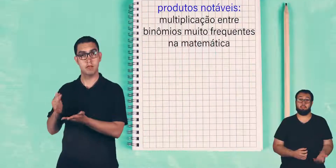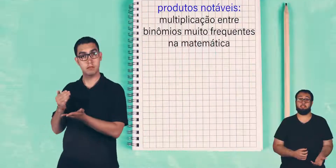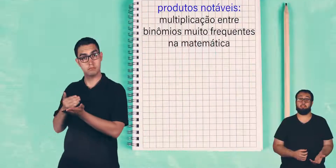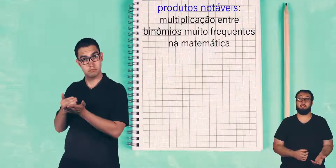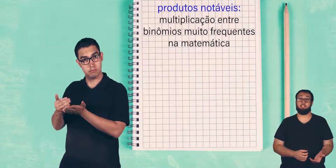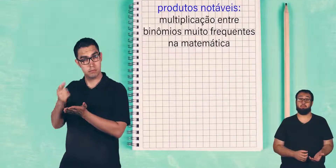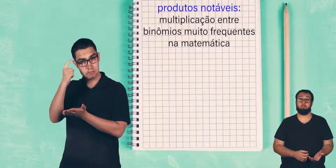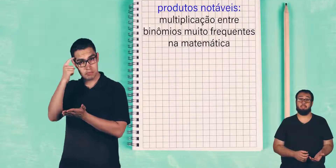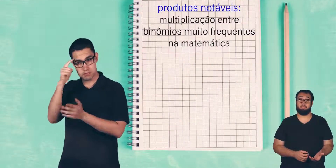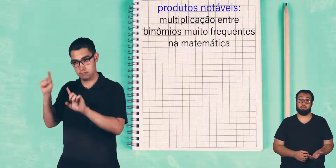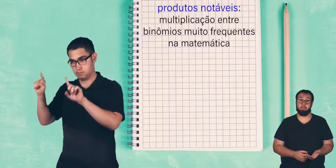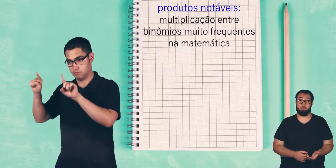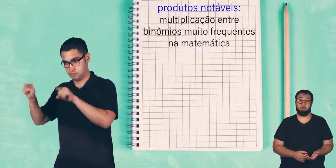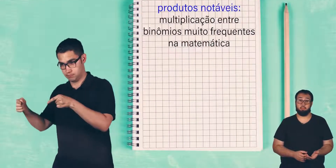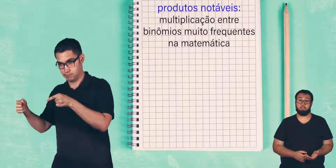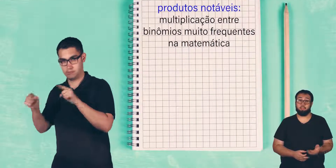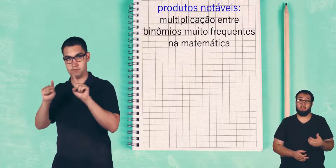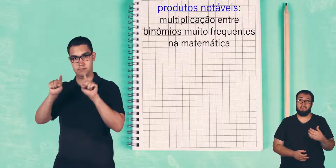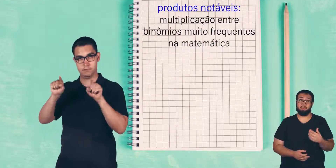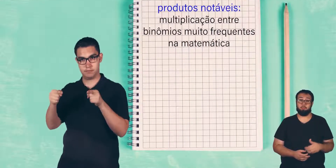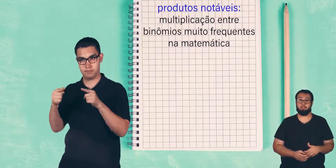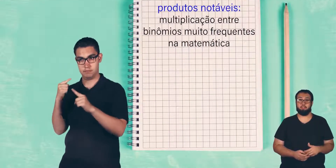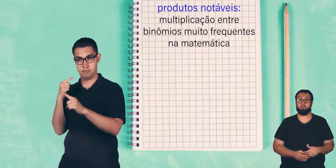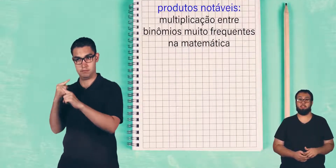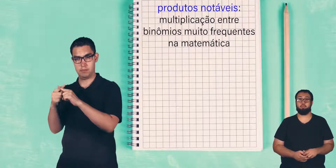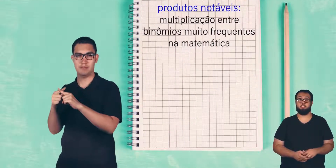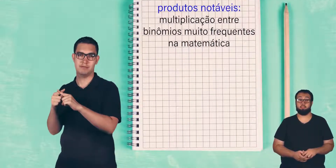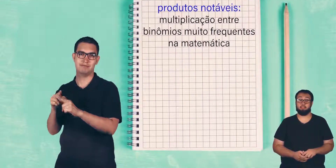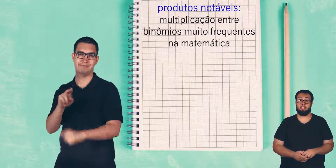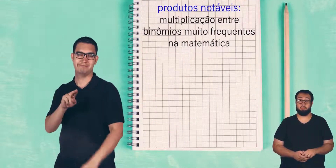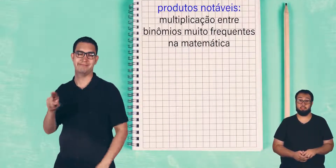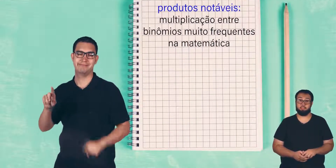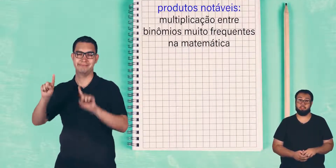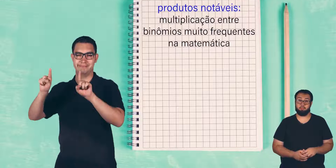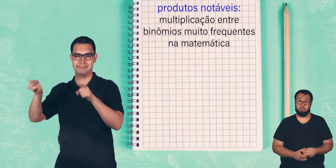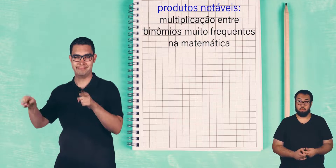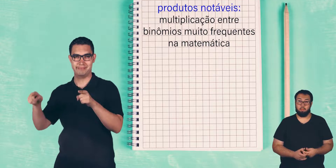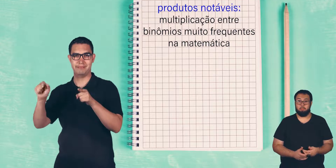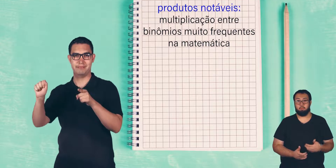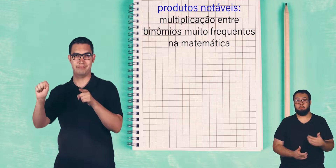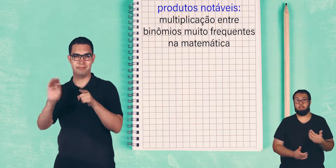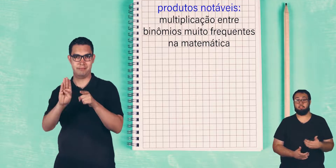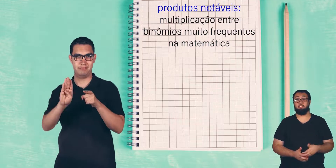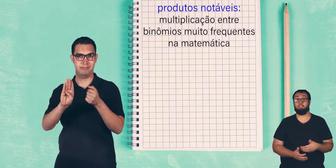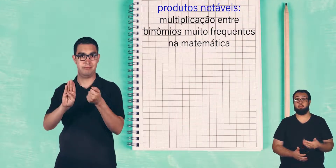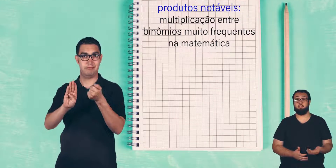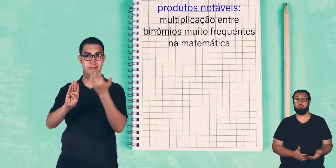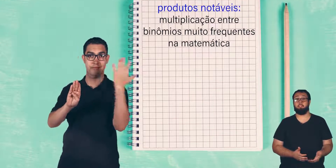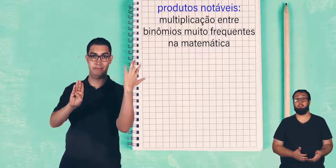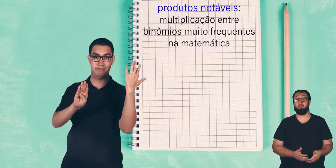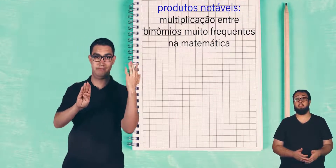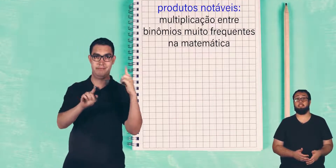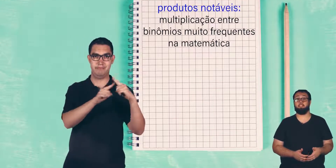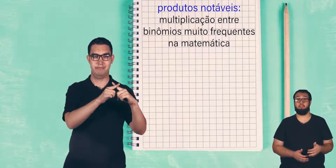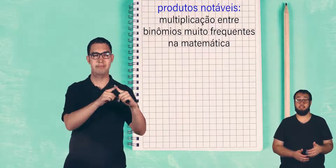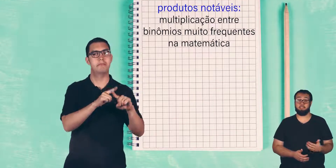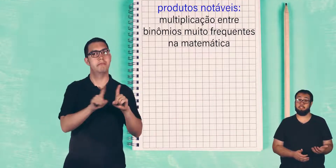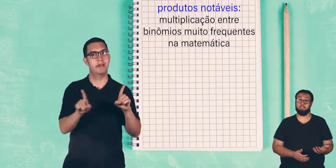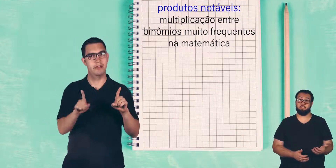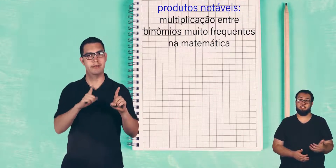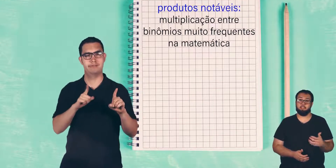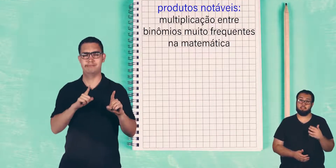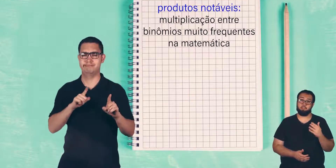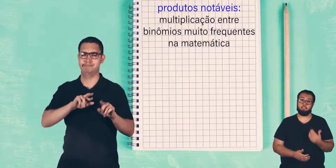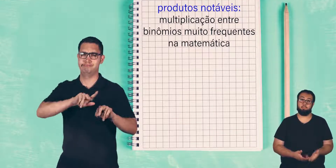Quando começamos a falar de multiplicação entre binômios, entramos no assunto de produtos notáveis, isto é, multiplicações entre binômios que vão aparecer